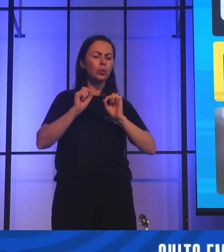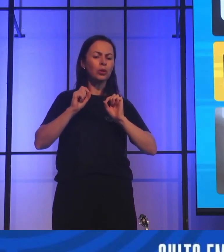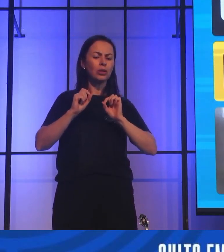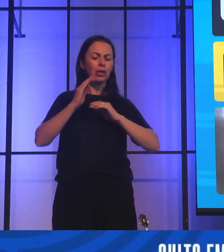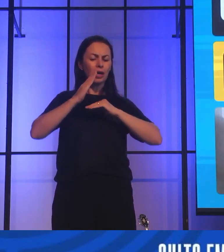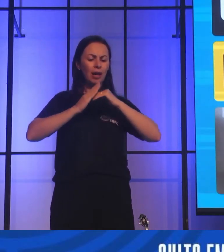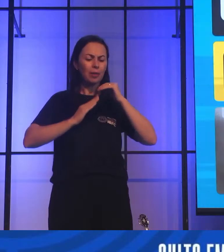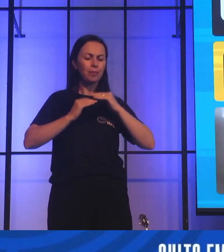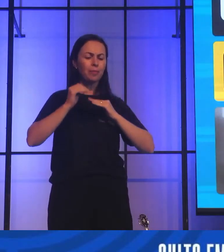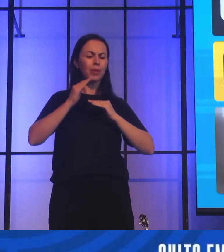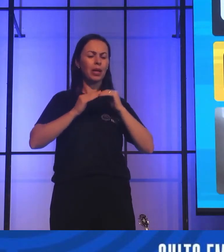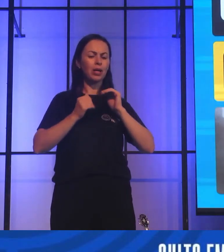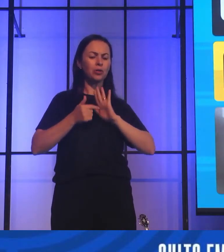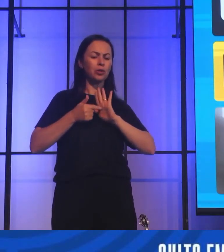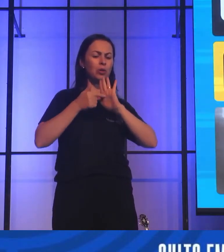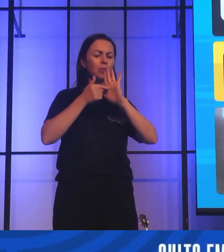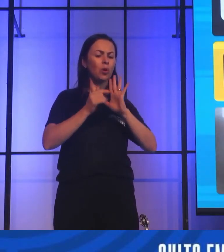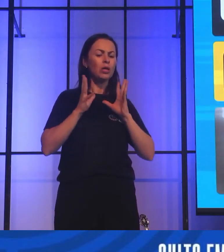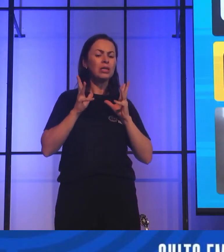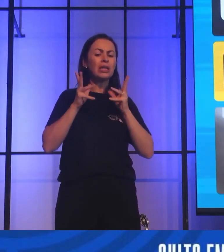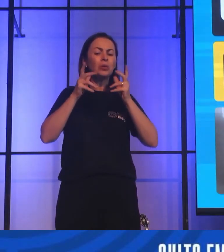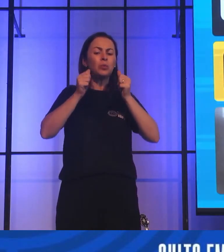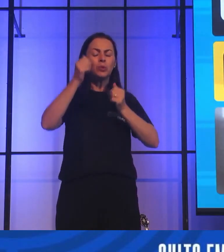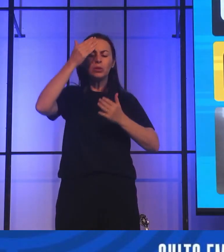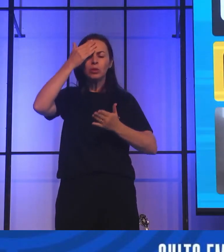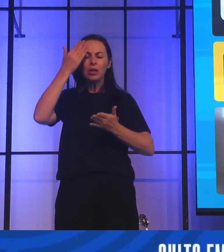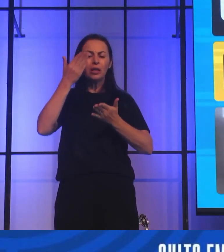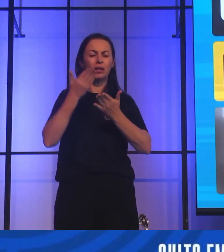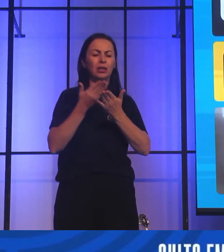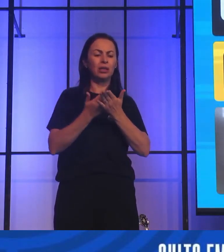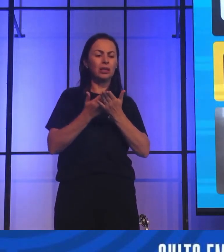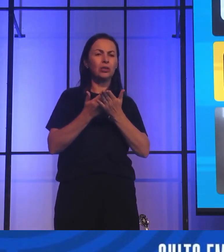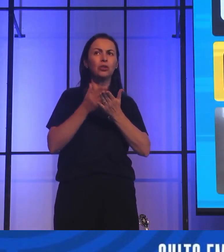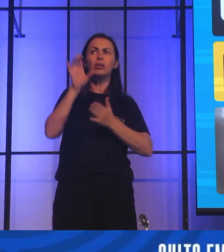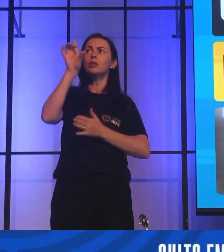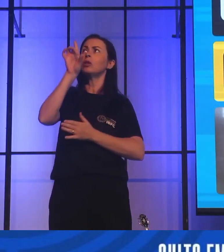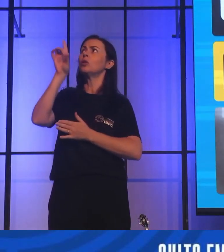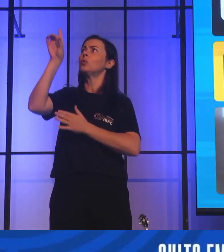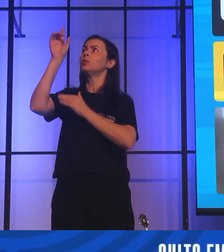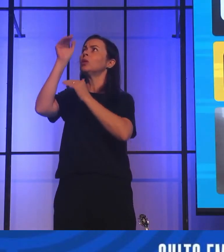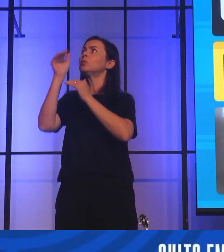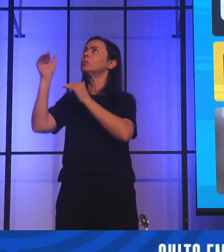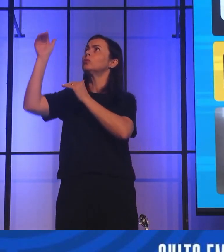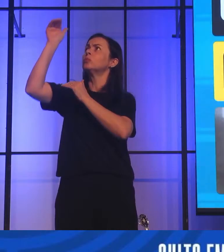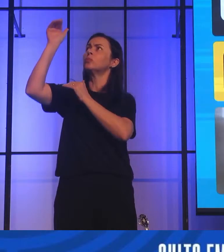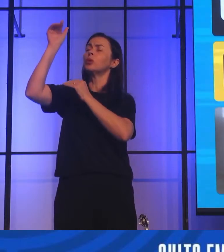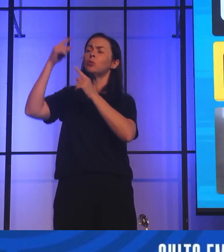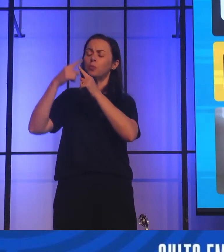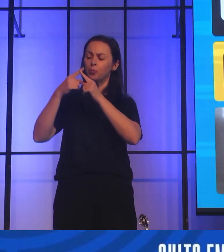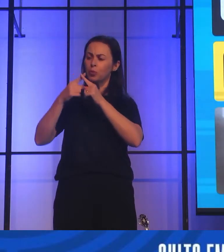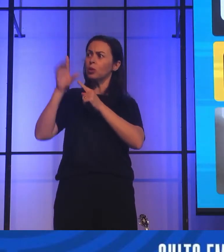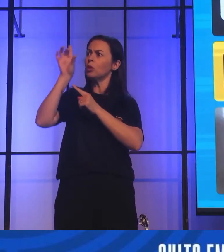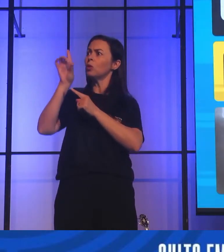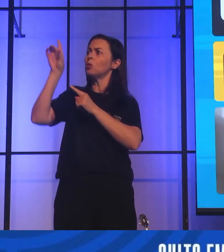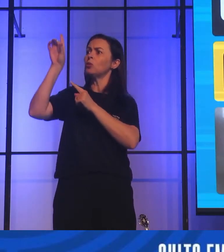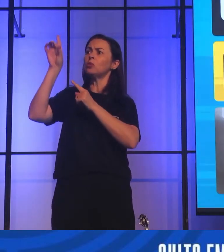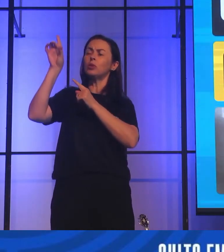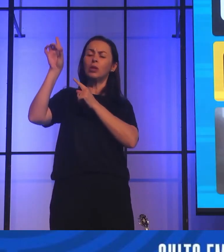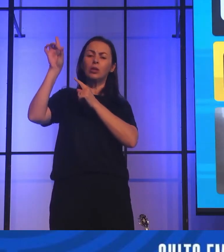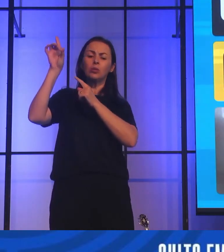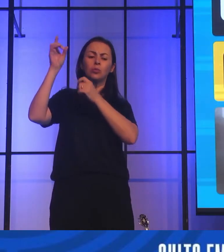estão dizendo a respeito do quanto você acredita em um Deus que é soberano, que diz que todas as